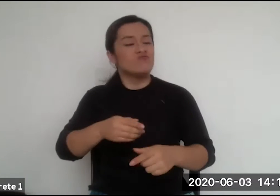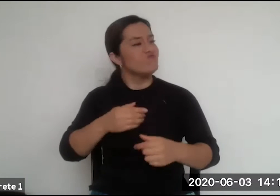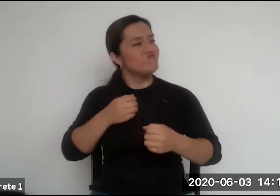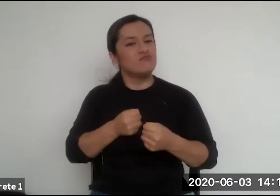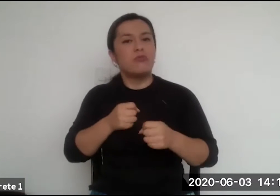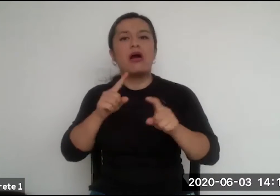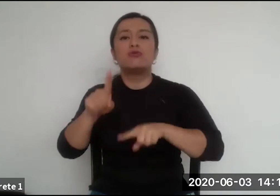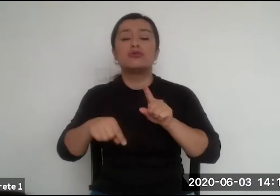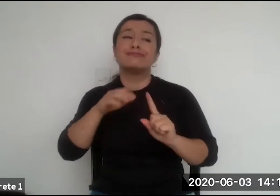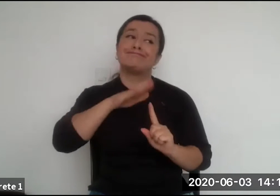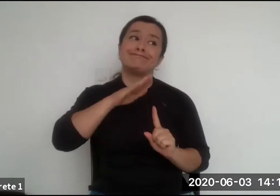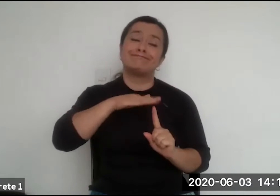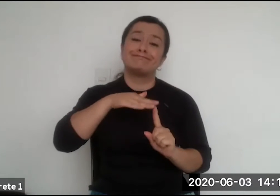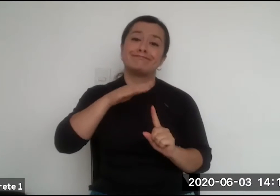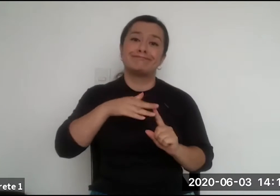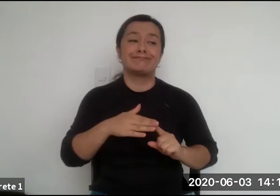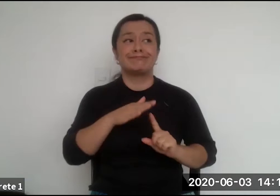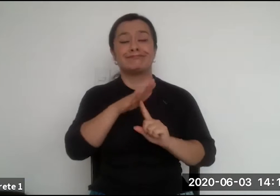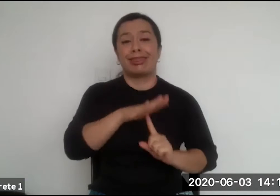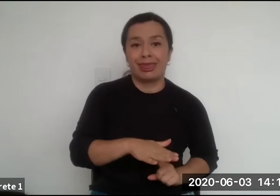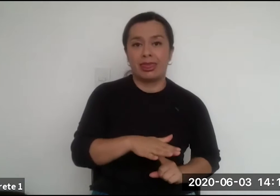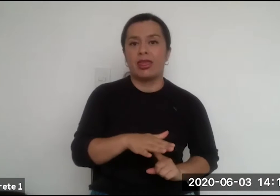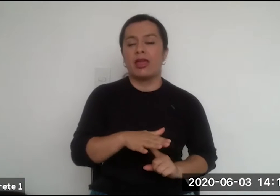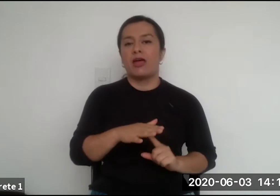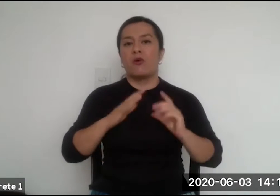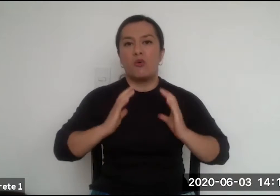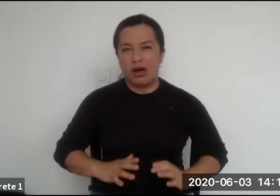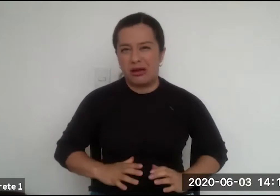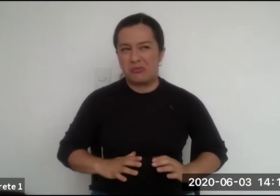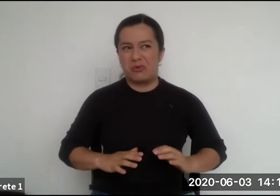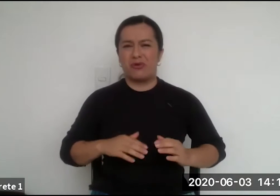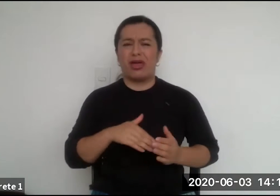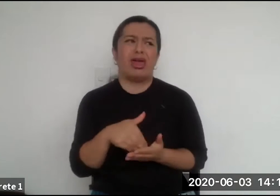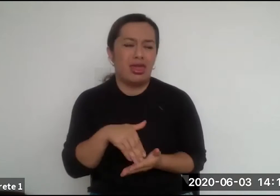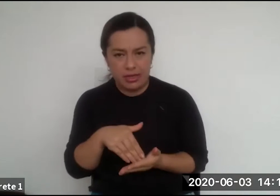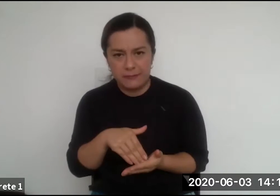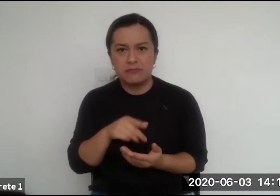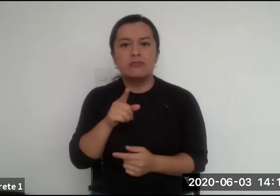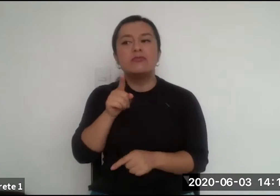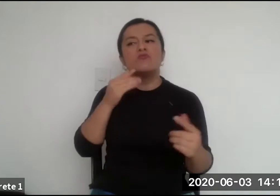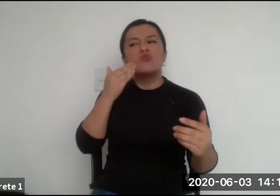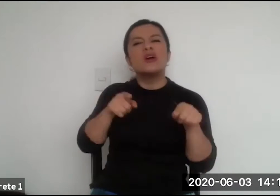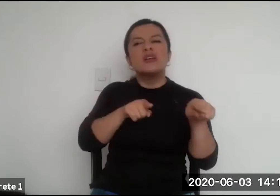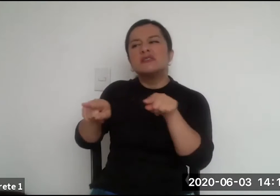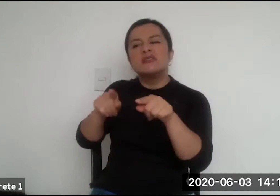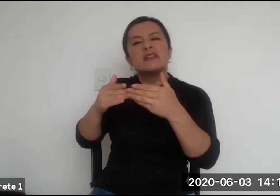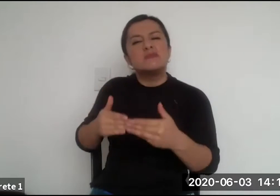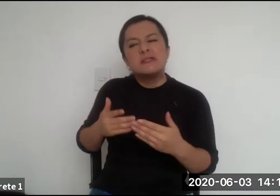cotidianidad, cuerpo y fragilidad, experiencias situadas de las mujeres con discapacidad.